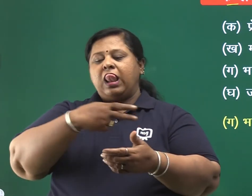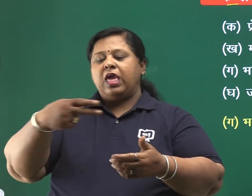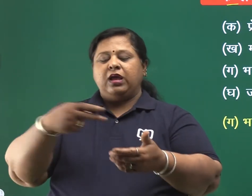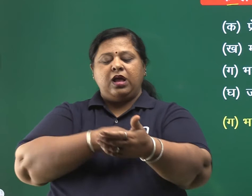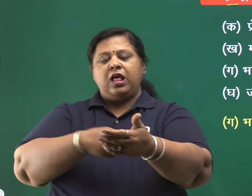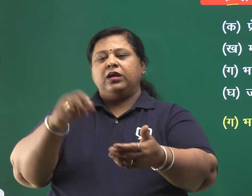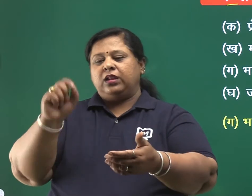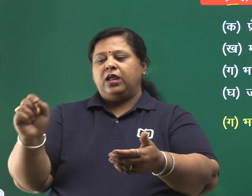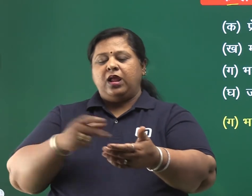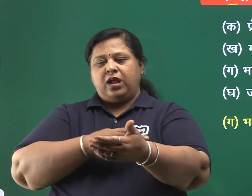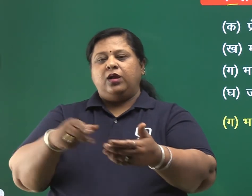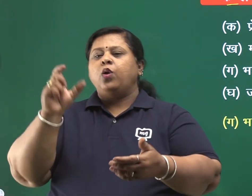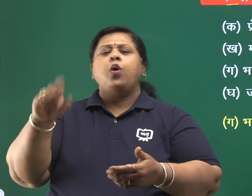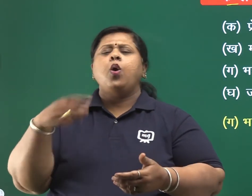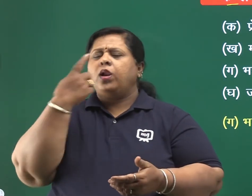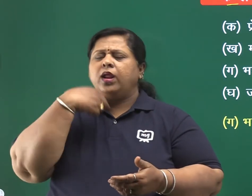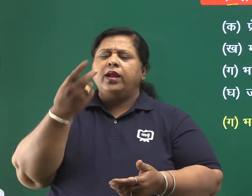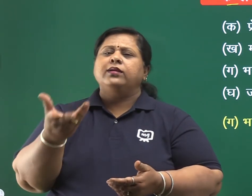लेखक कौन है?